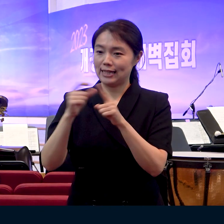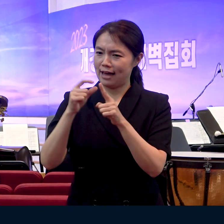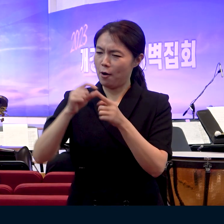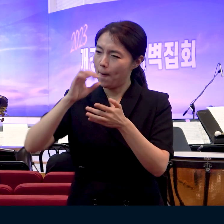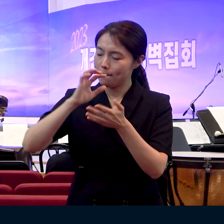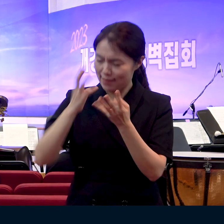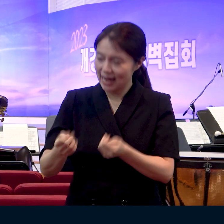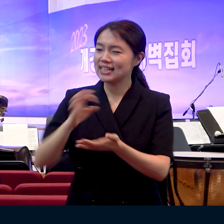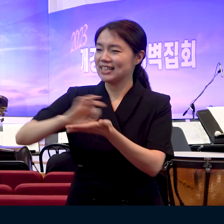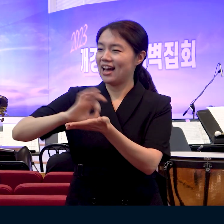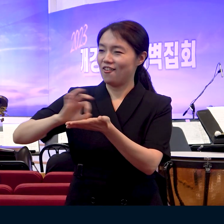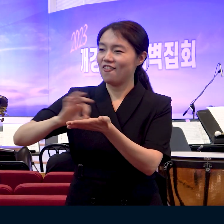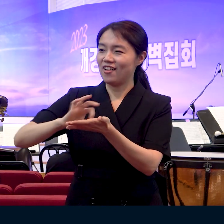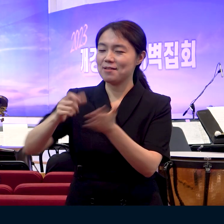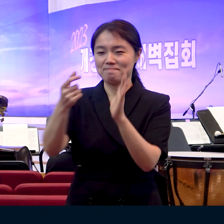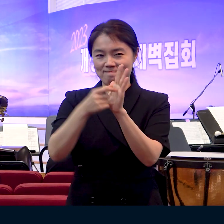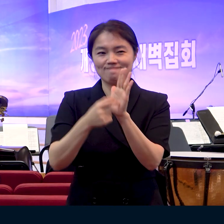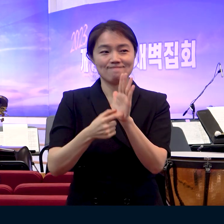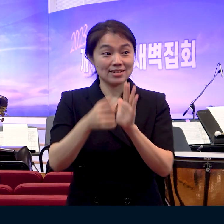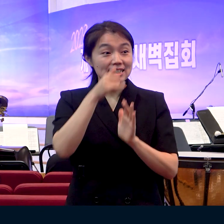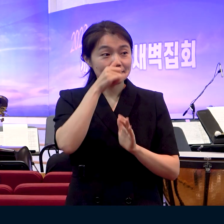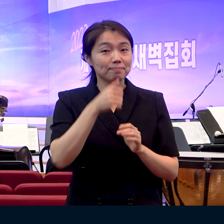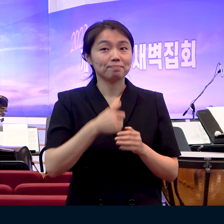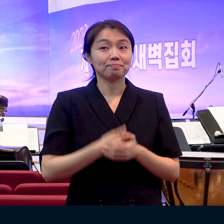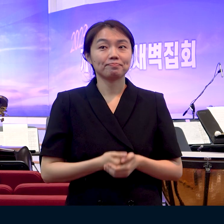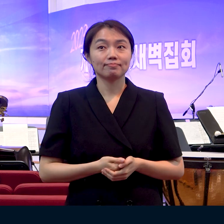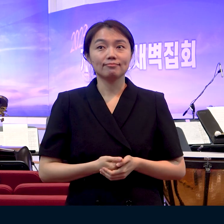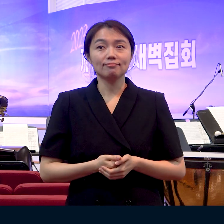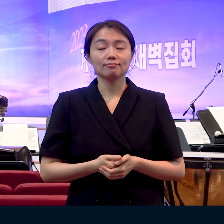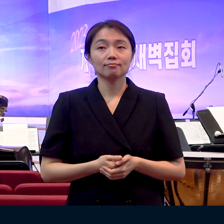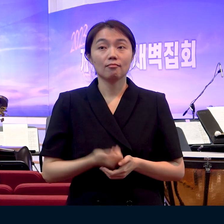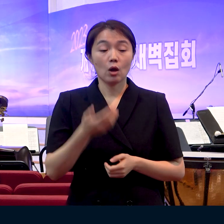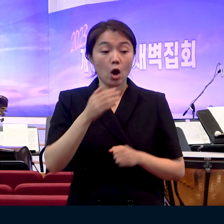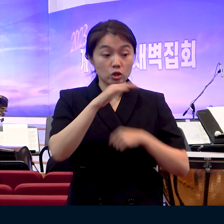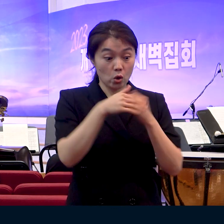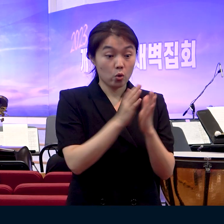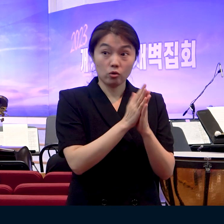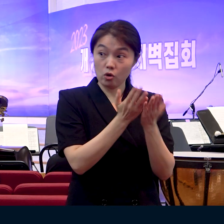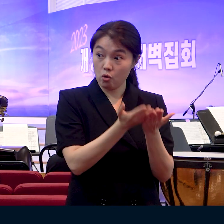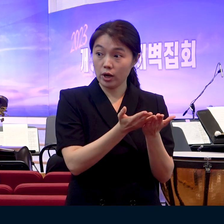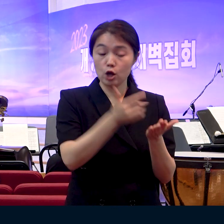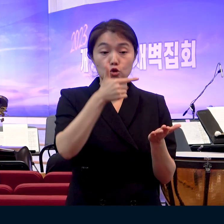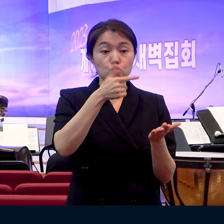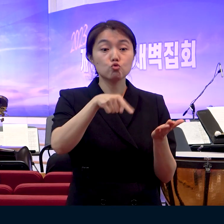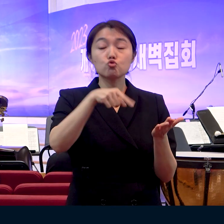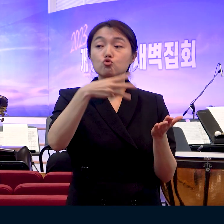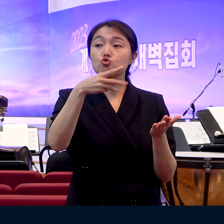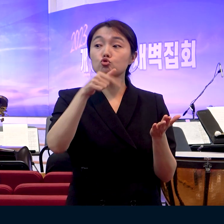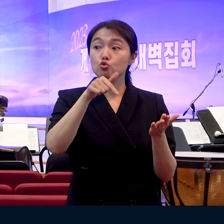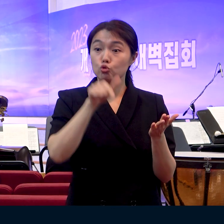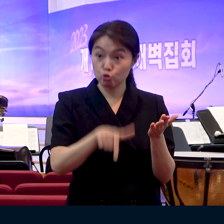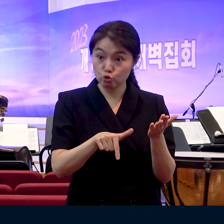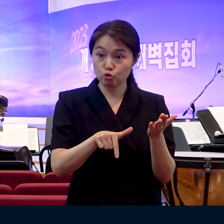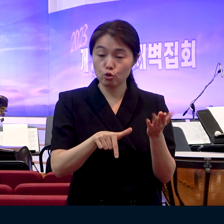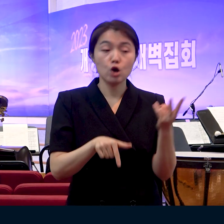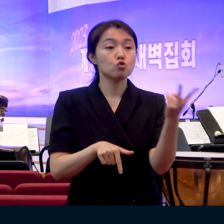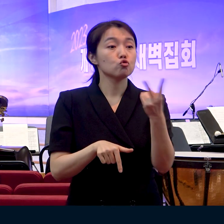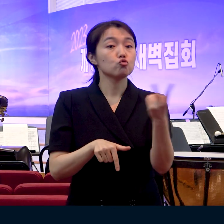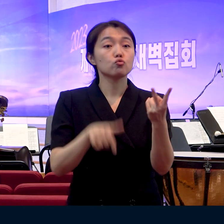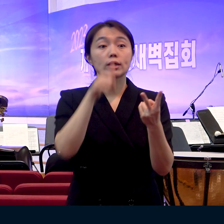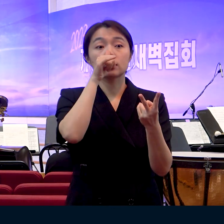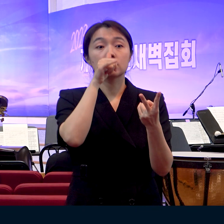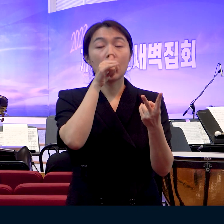바로 누룩입니다. 자, 그런데 성경에 나오는 누룩을 보면 좋은 경우에 쓰이는 것도